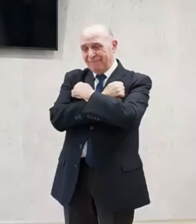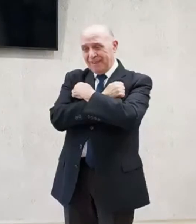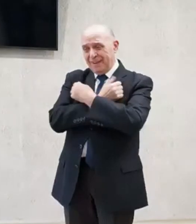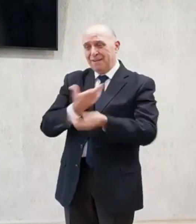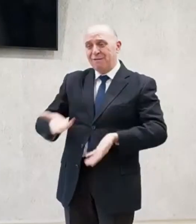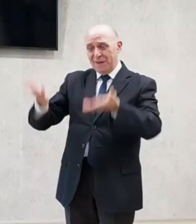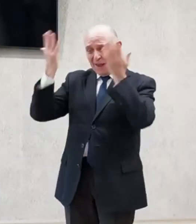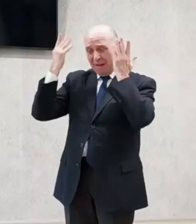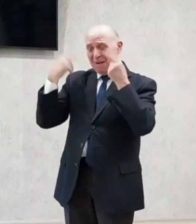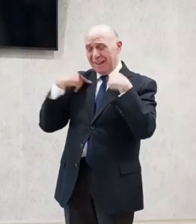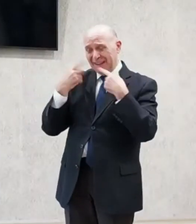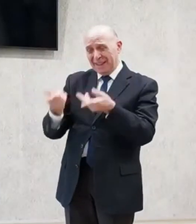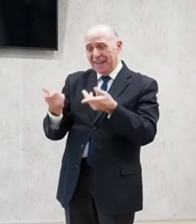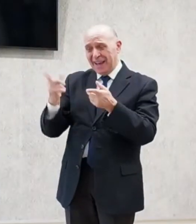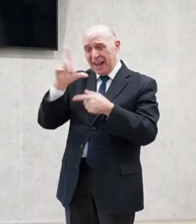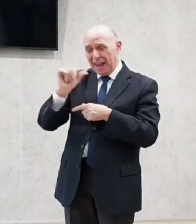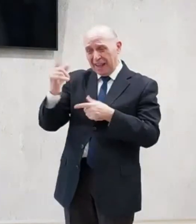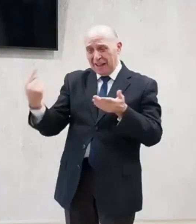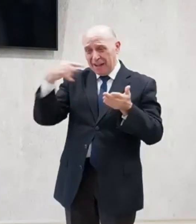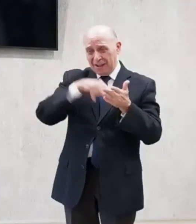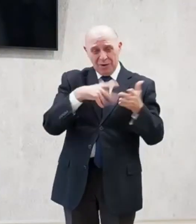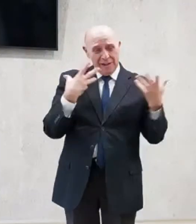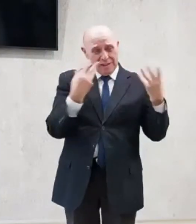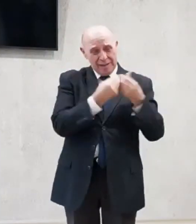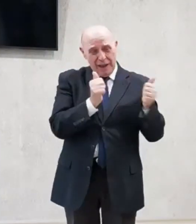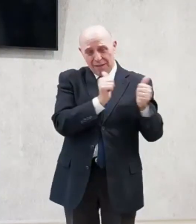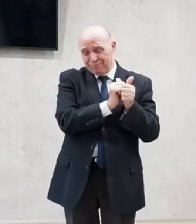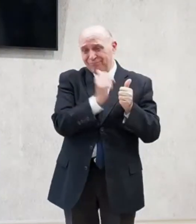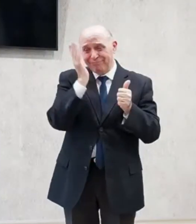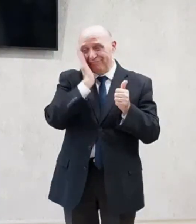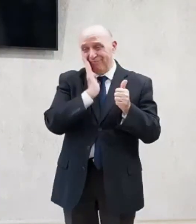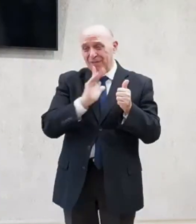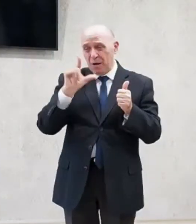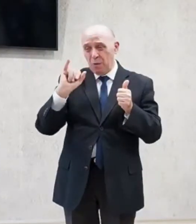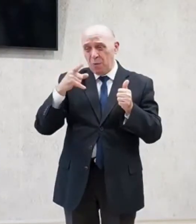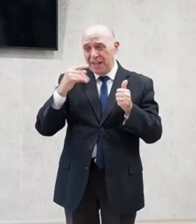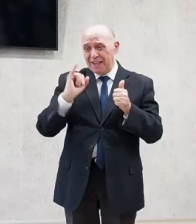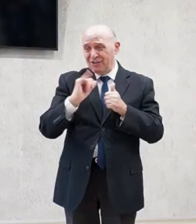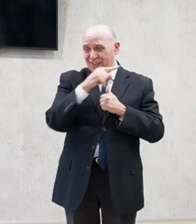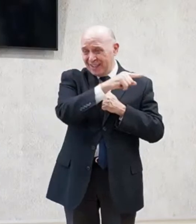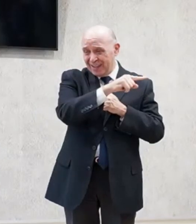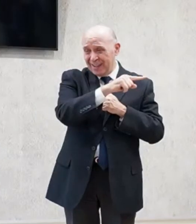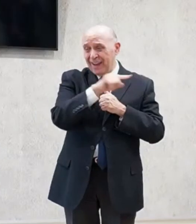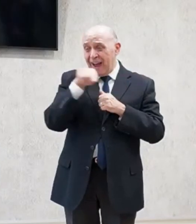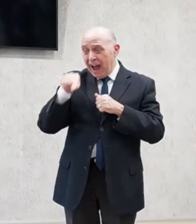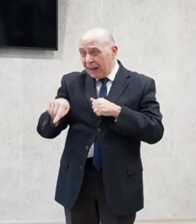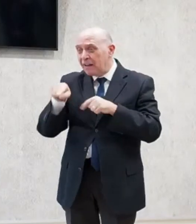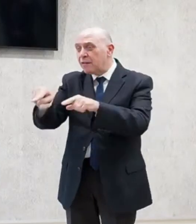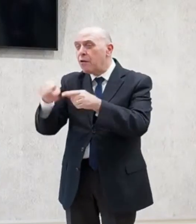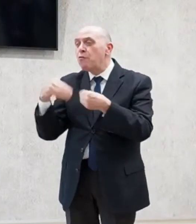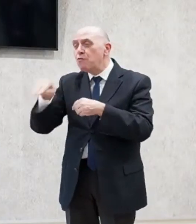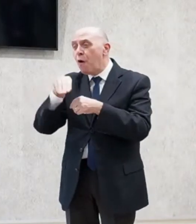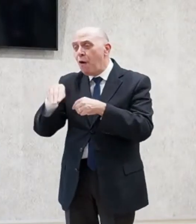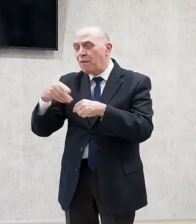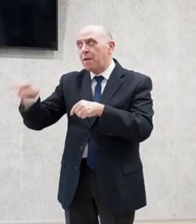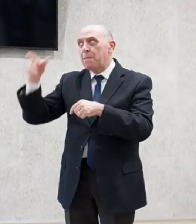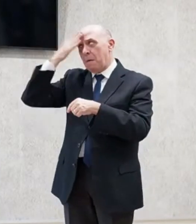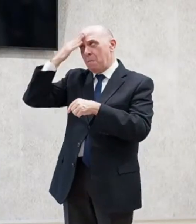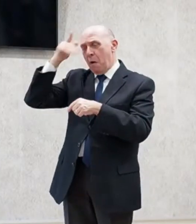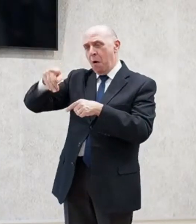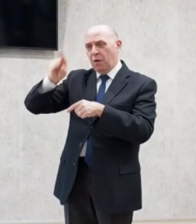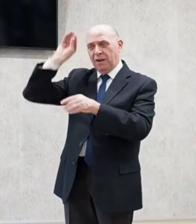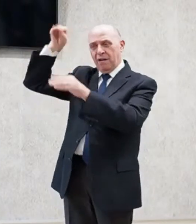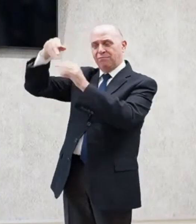Lina Potrà restare col suo Caro Luigi ora lì nell'imposto sicuro e nella tua memoria e tu non